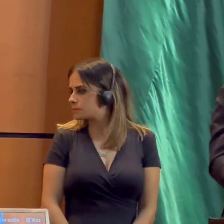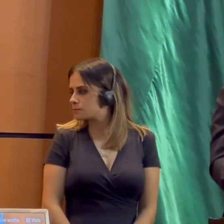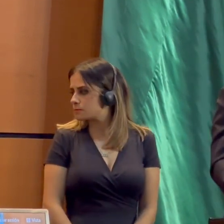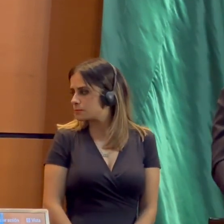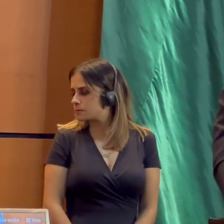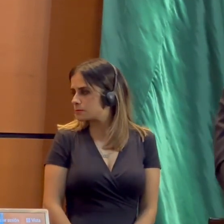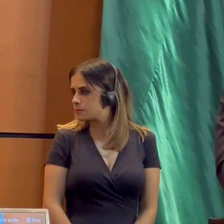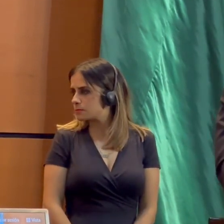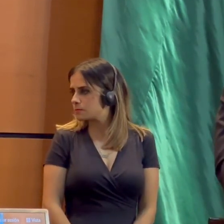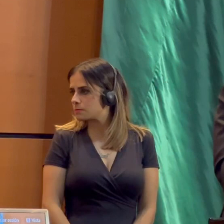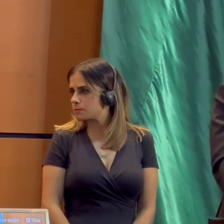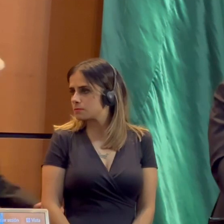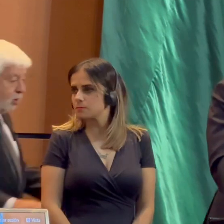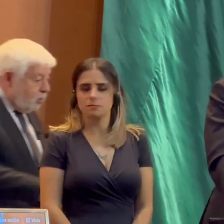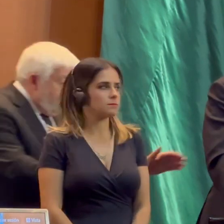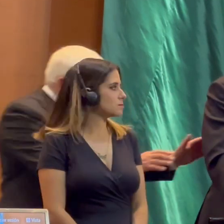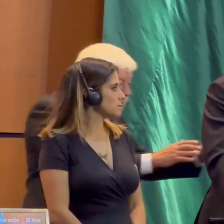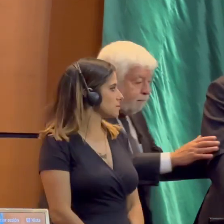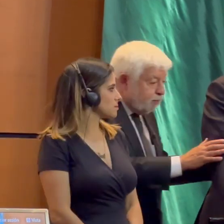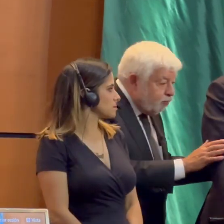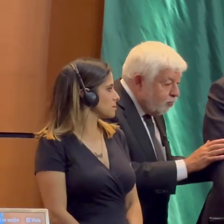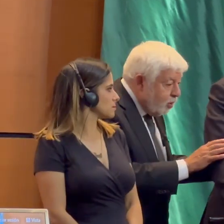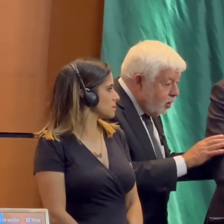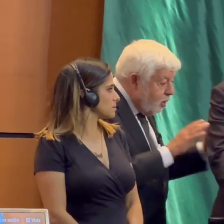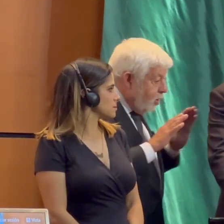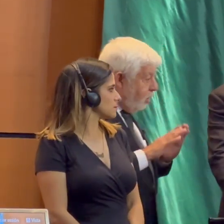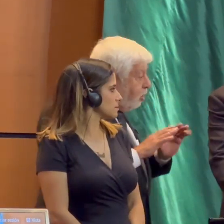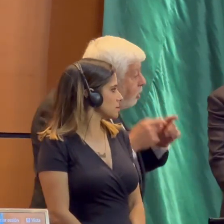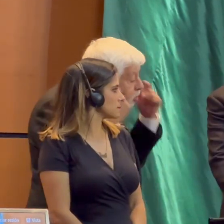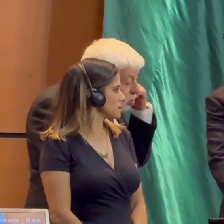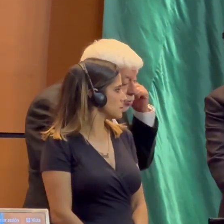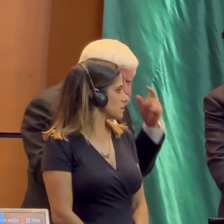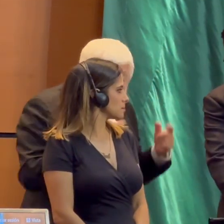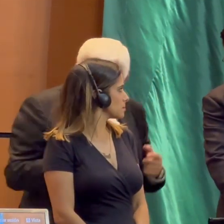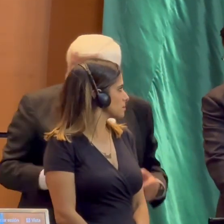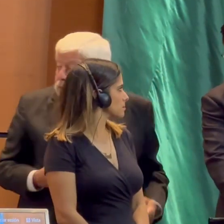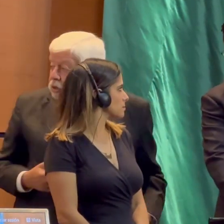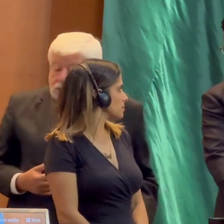るくていい方です、タクシーの運転手